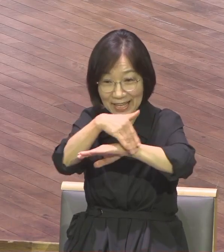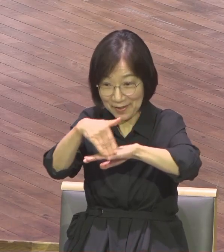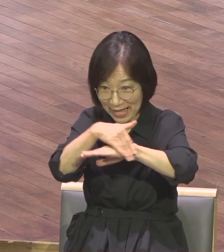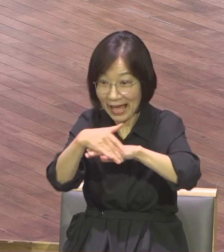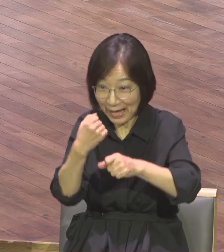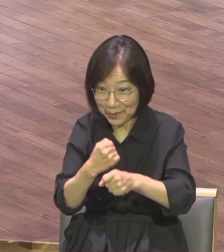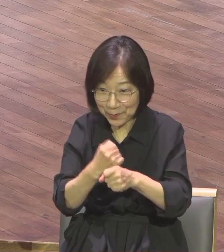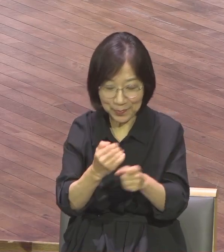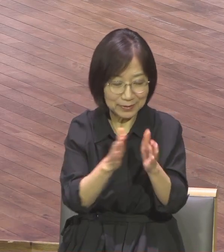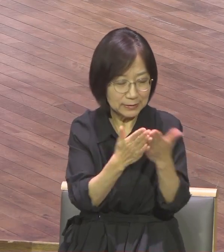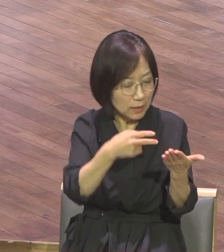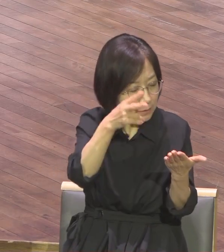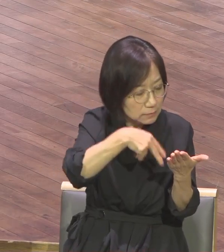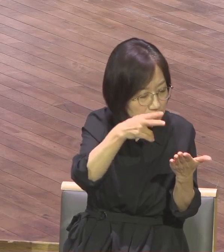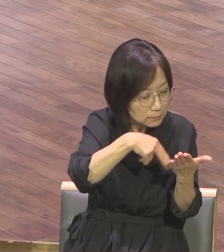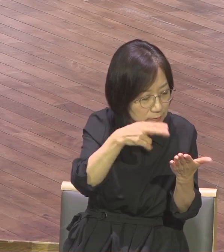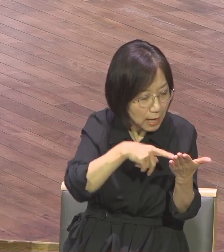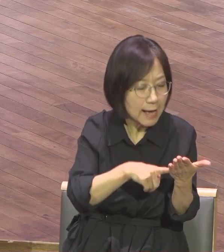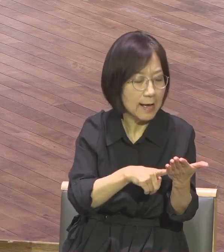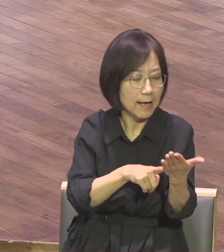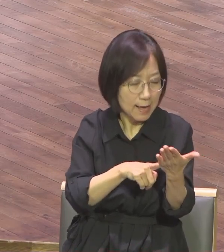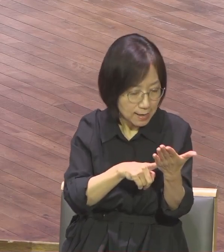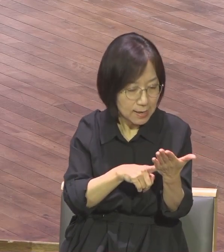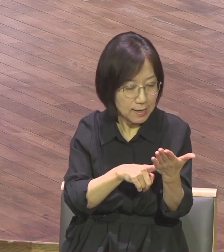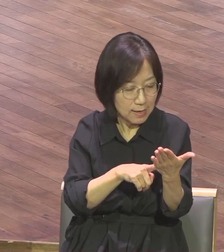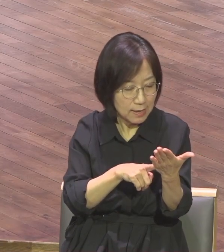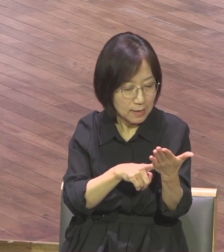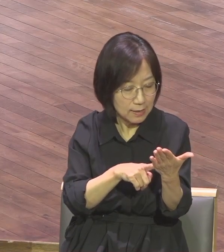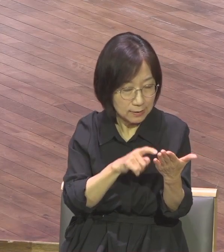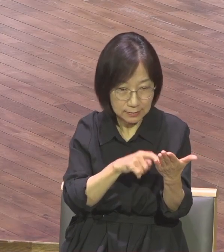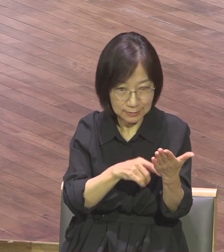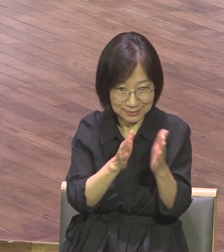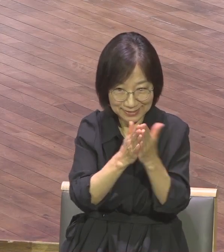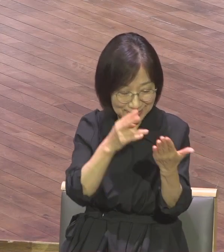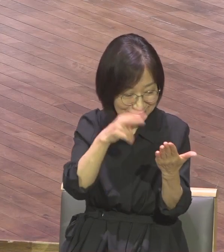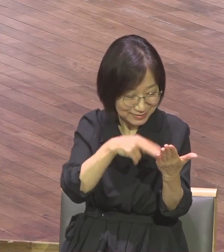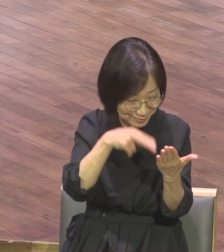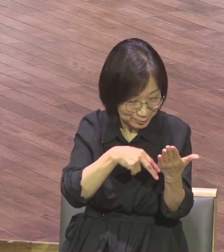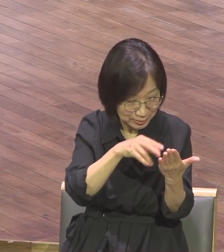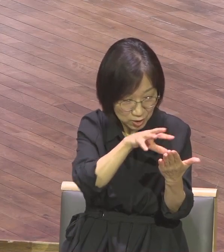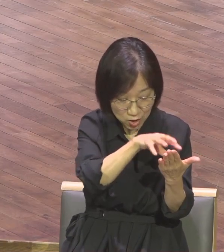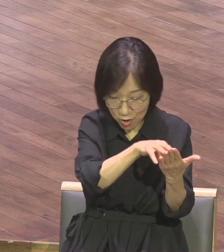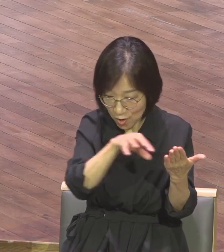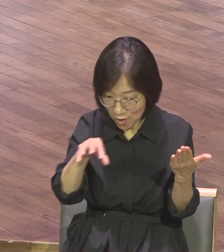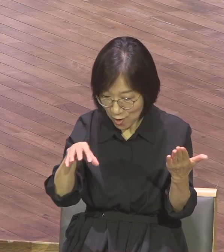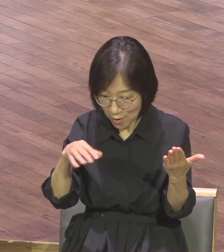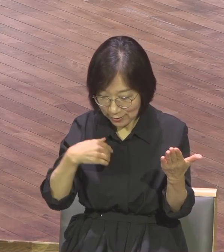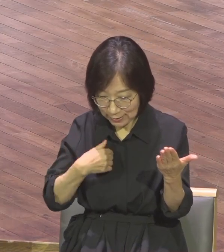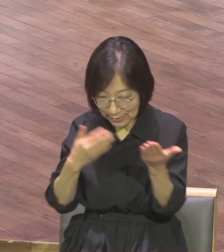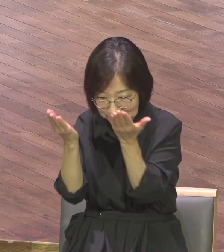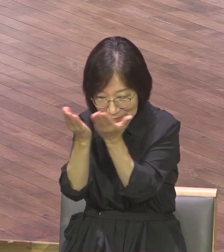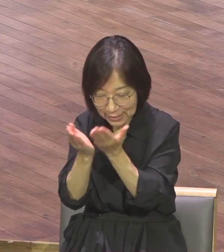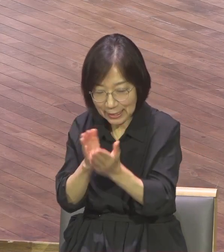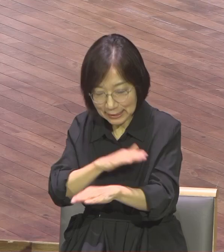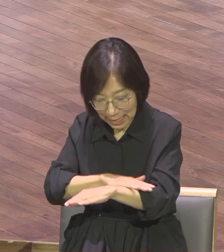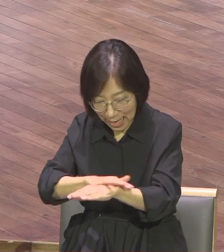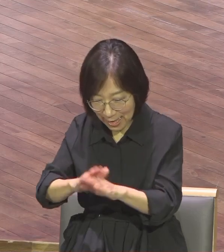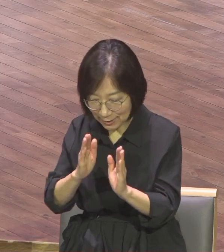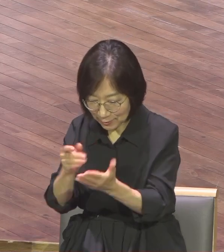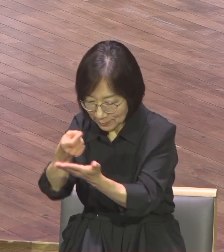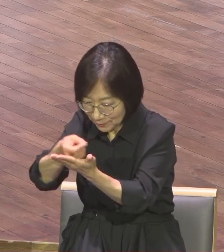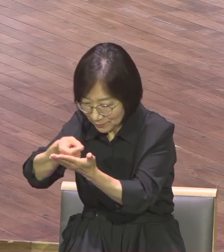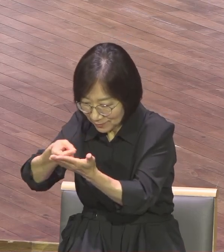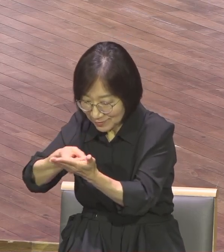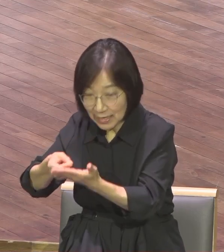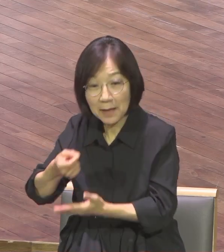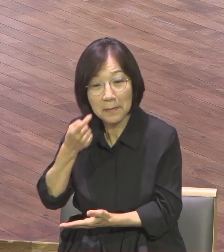책자를 잡아서 계속 정리해 여러분 스스로 정리해서 잘 정리해 놓으면요 그것이 가보요 가보